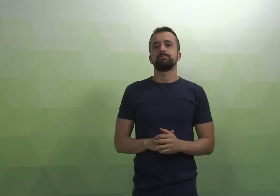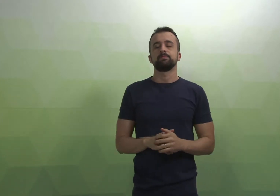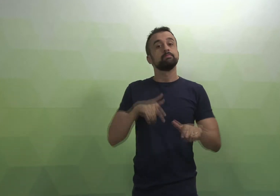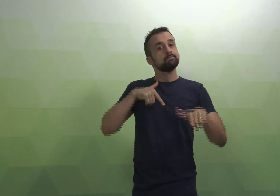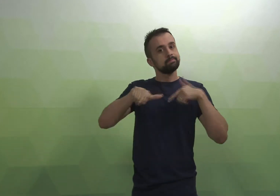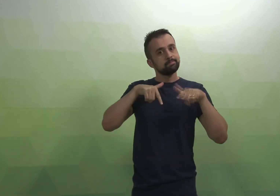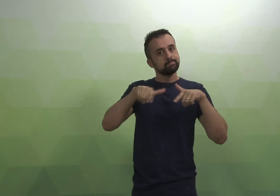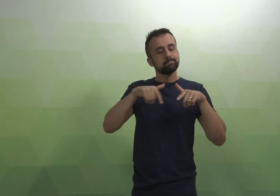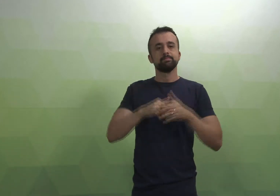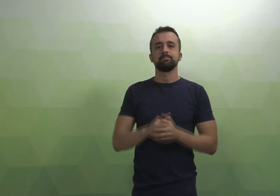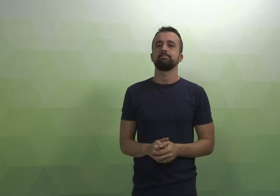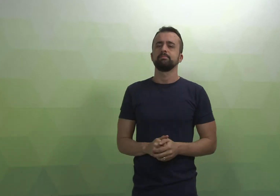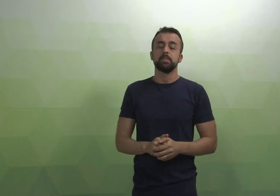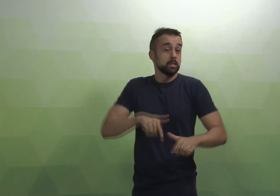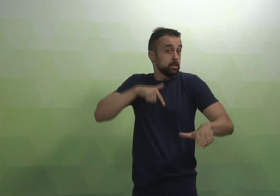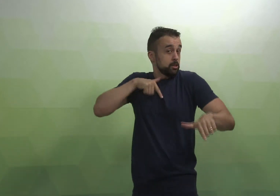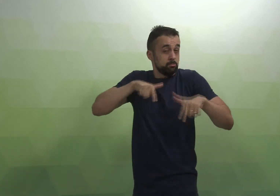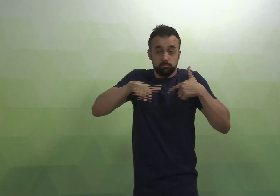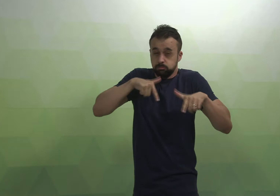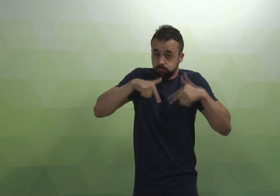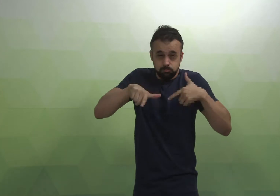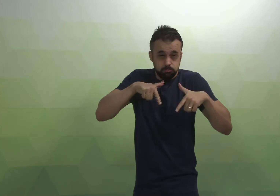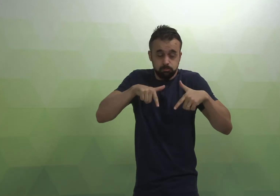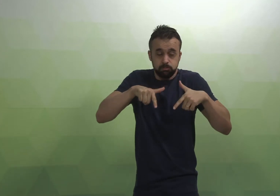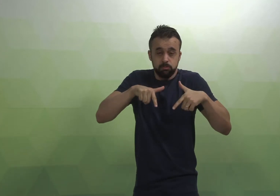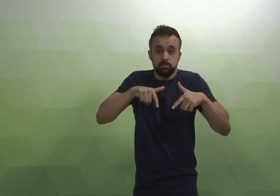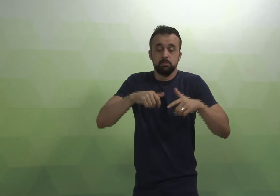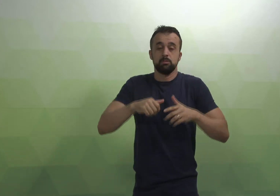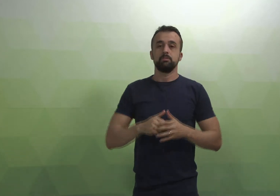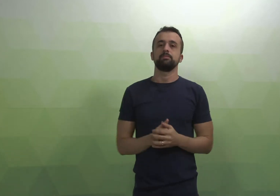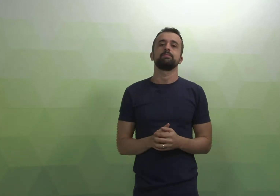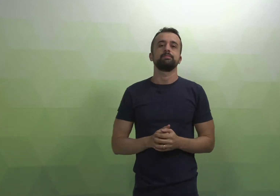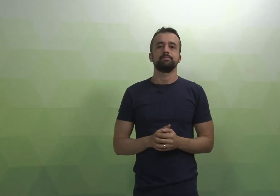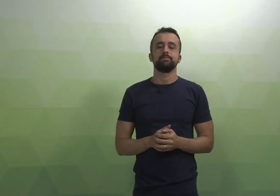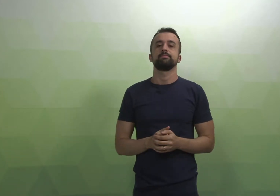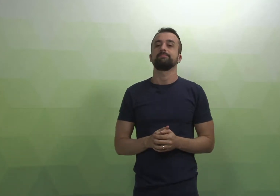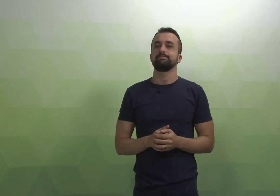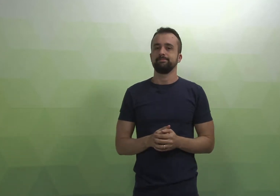muito, trabalhar, trabalhar muito.